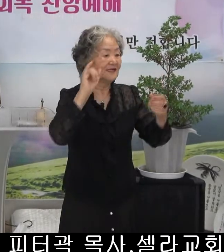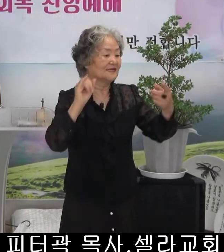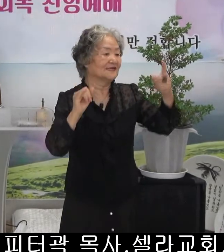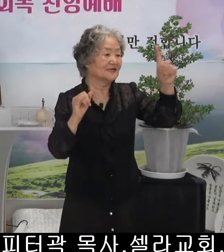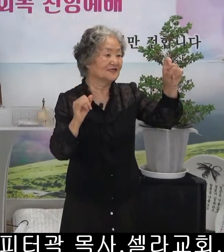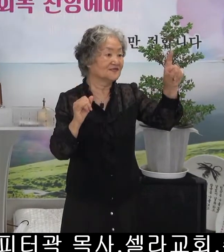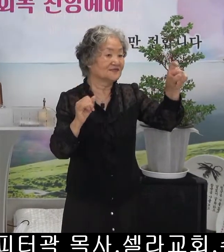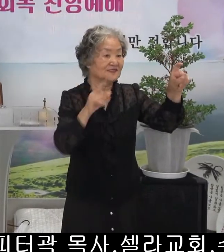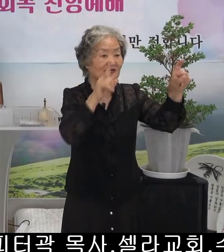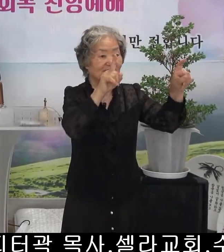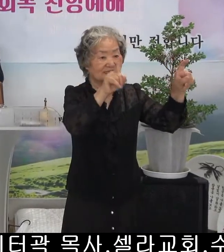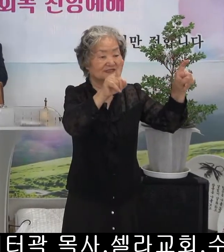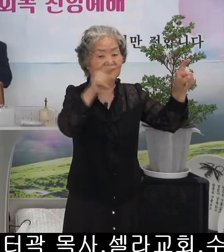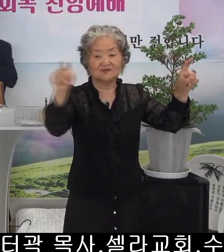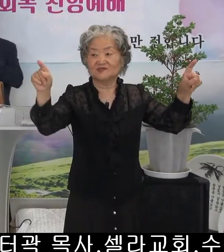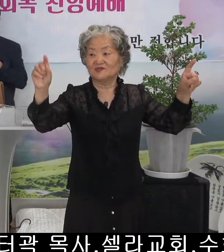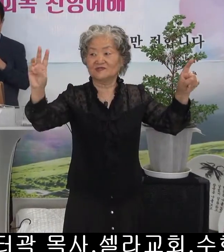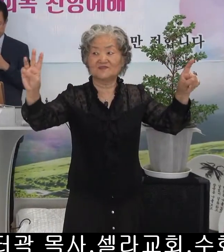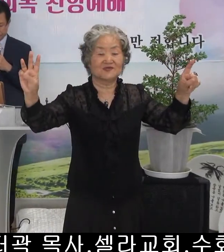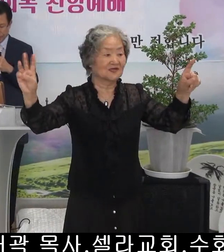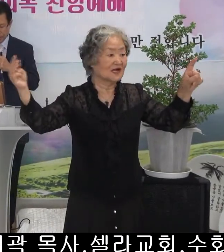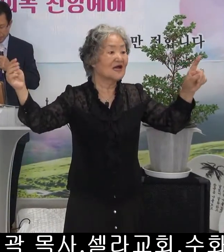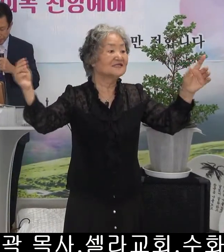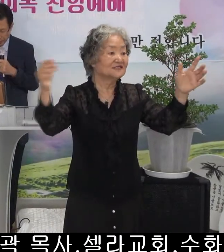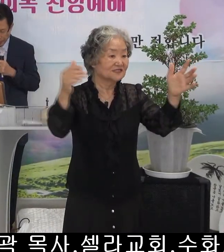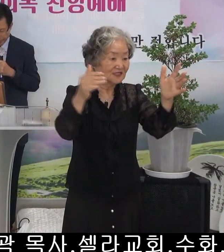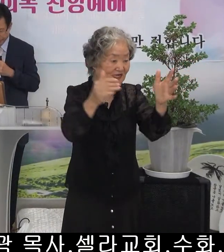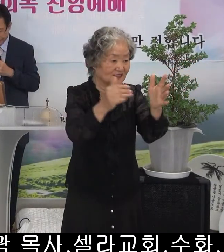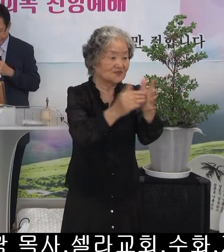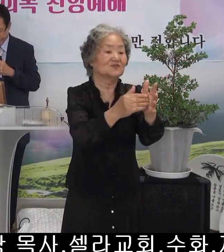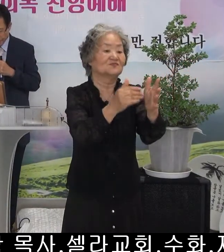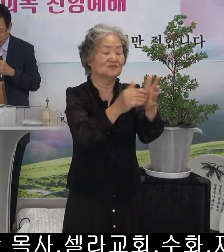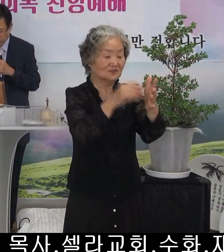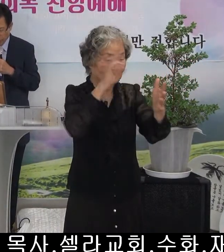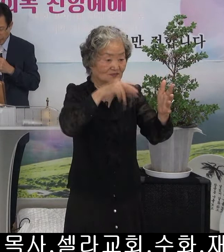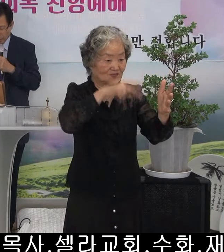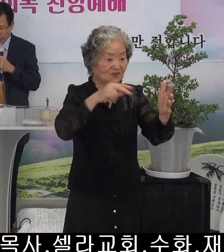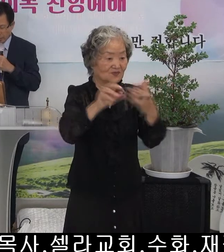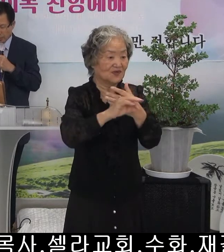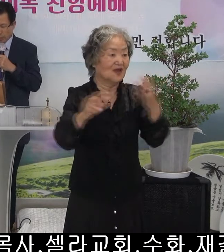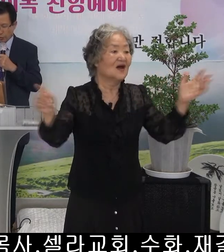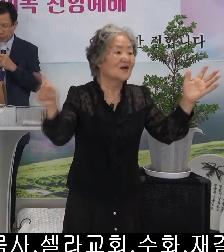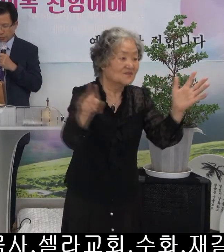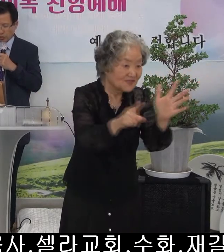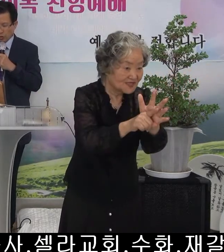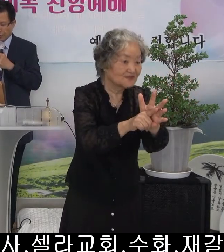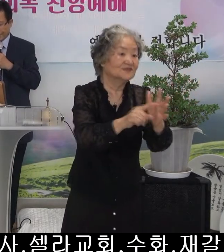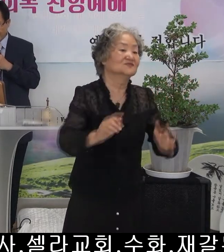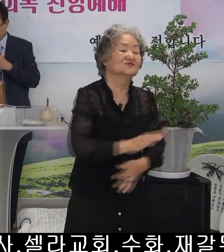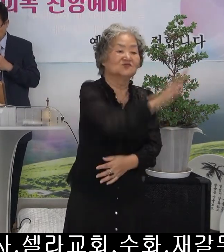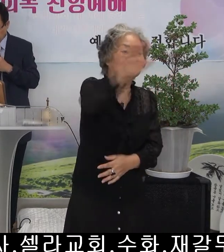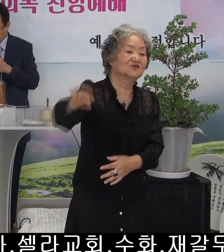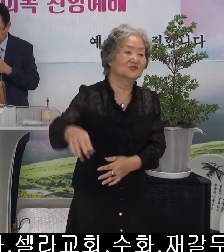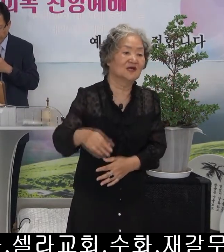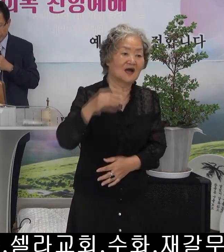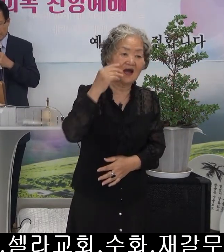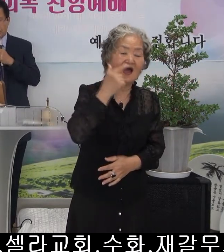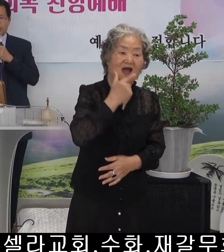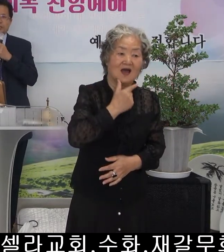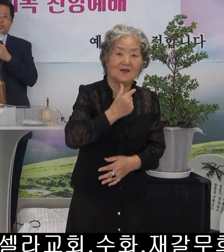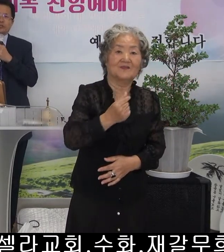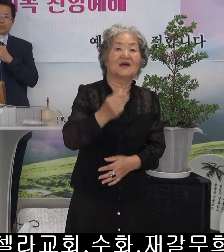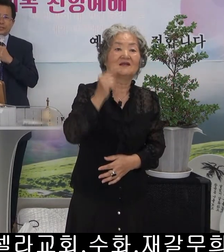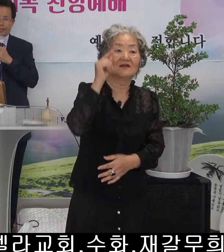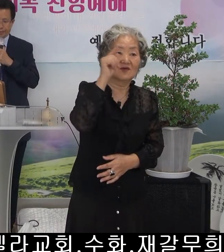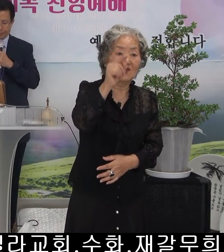공동 번역본을 통해서 여러분들에게 공동해드리겠습니다. 믿음은 우리가 바라는 것들을 보증해주고 볼 수 없는